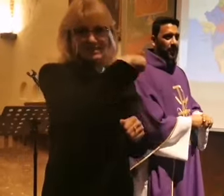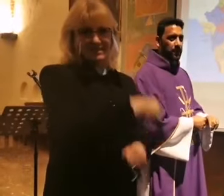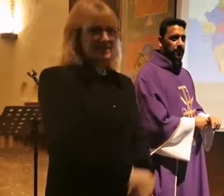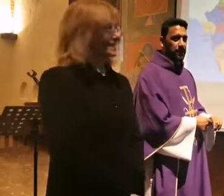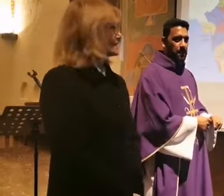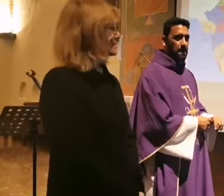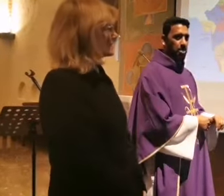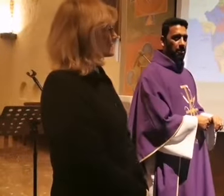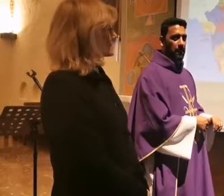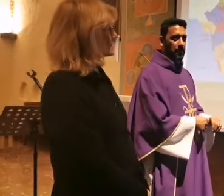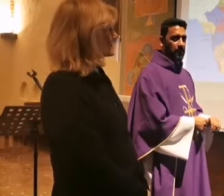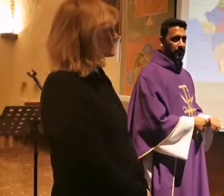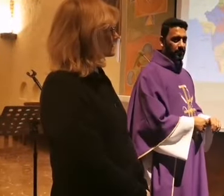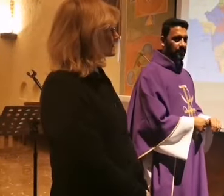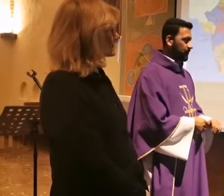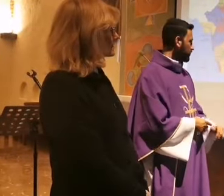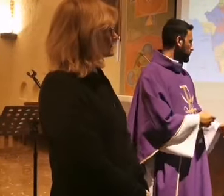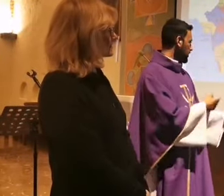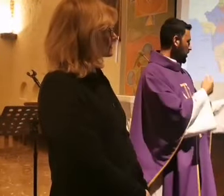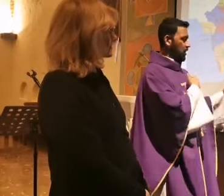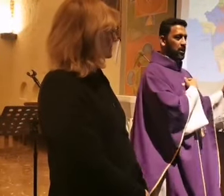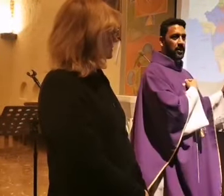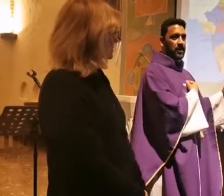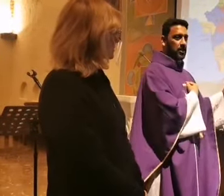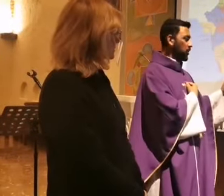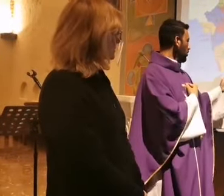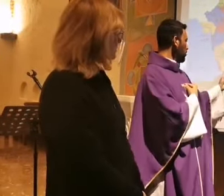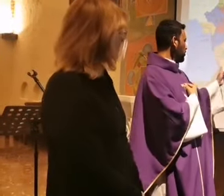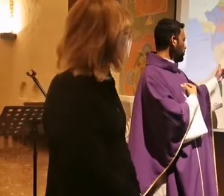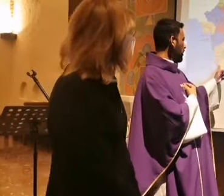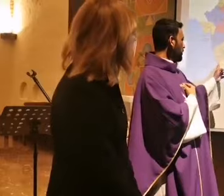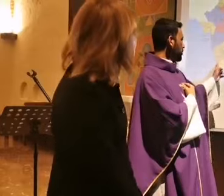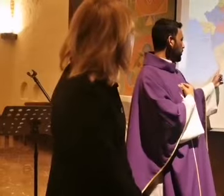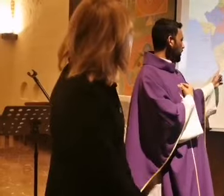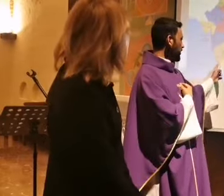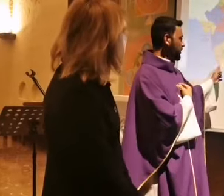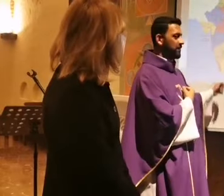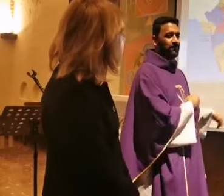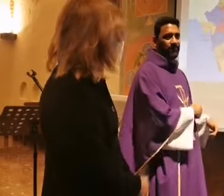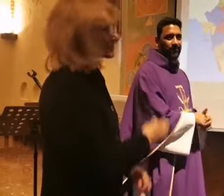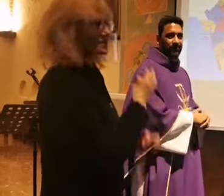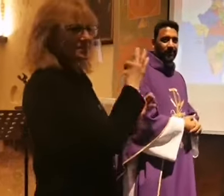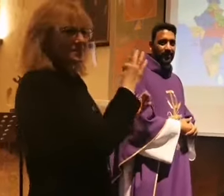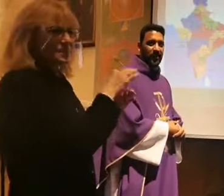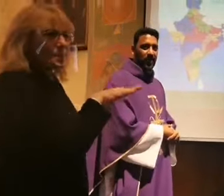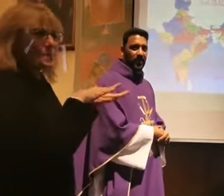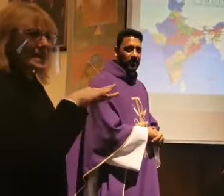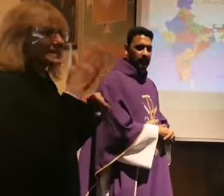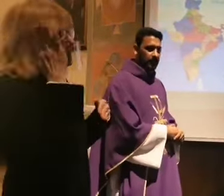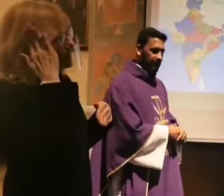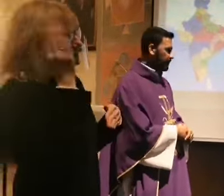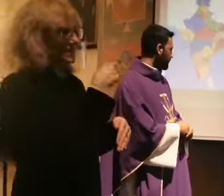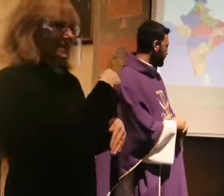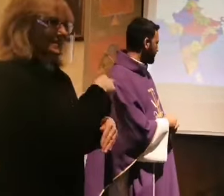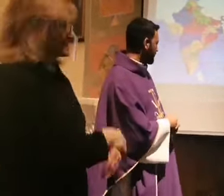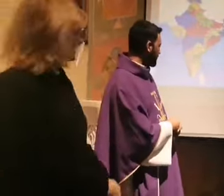To jest India, to jest ich flaga, a ju kraj. O, to jest jego kraj. W tym